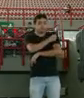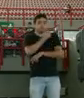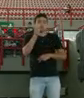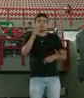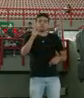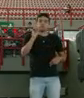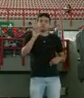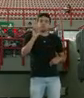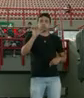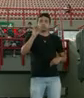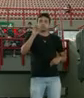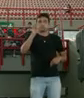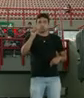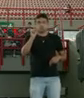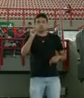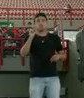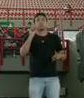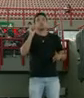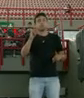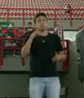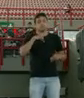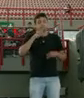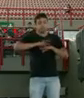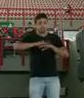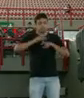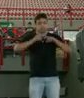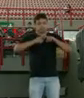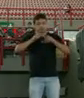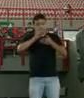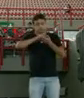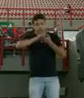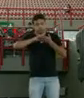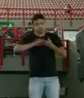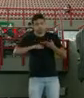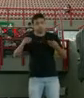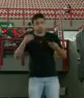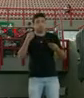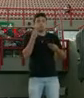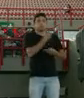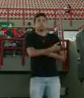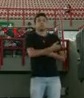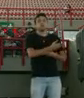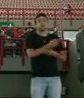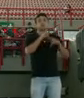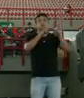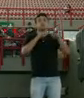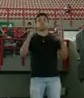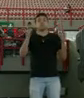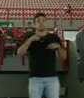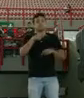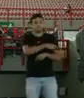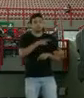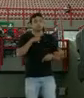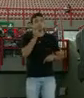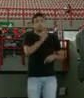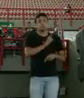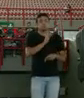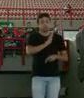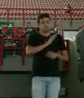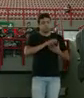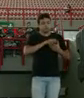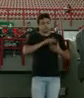anabólicos, sem que seja uma receita endocrinológica, certo? Porque ele pode promover o crescimento do